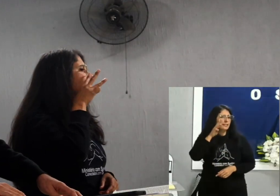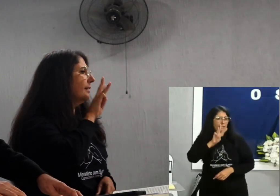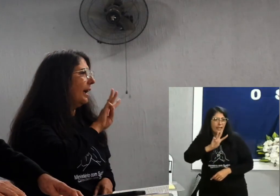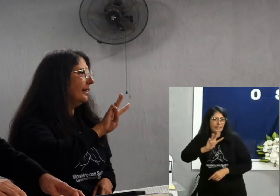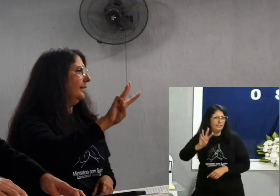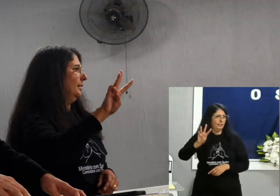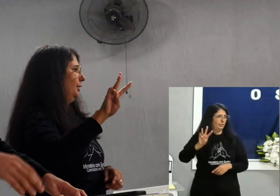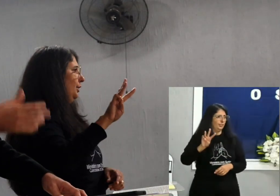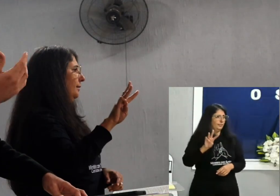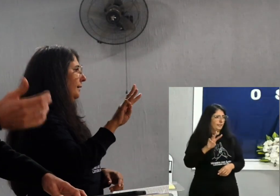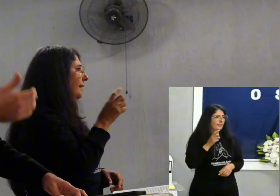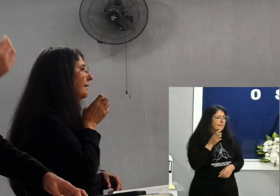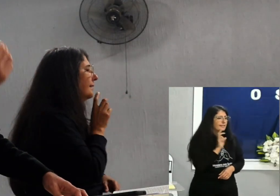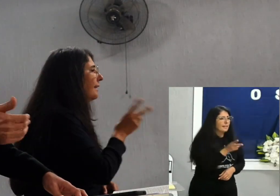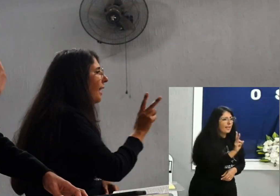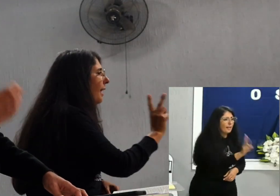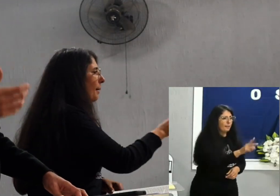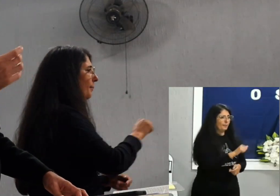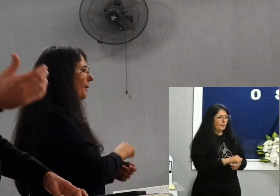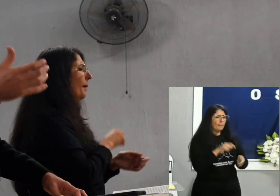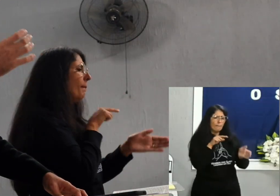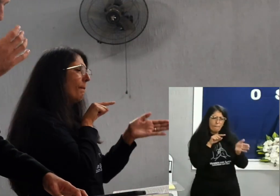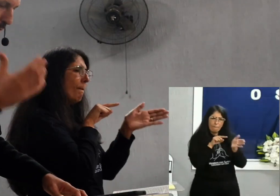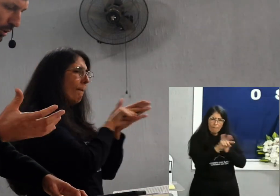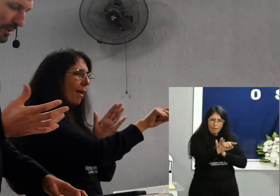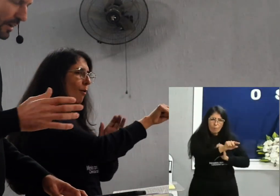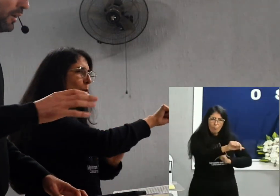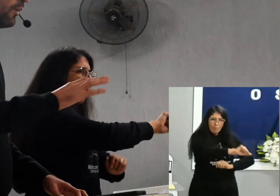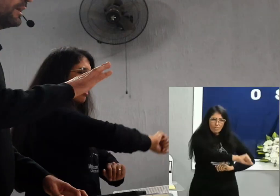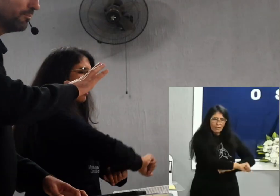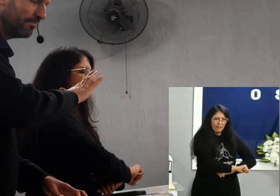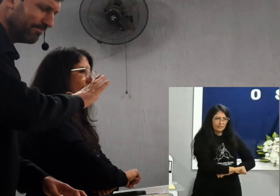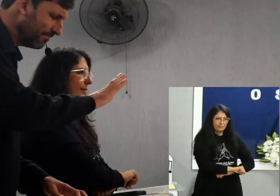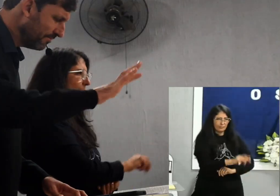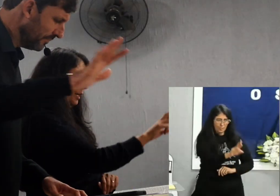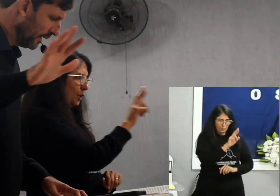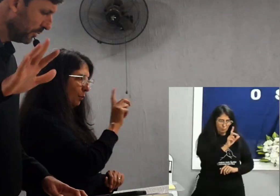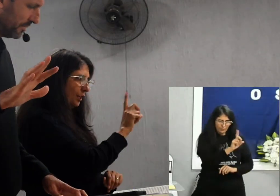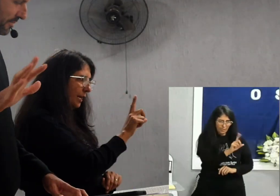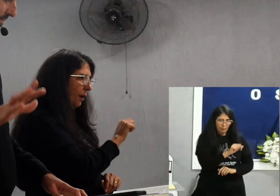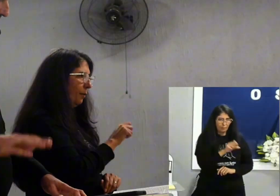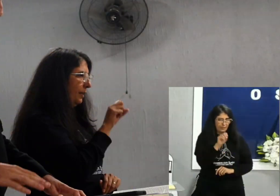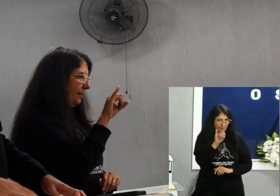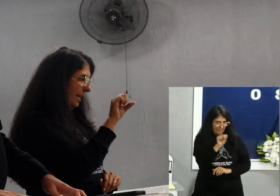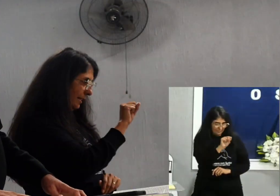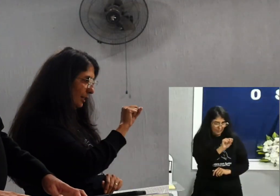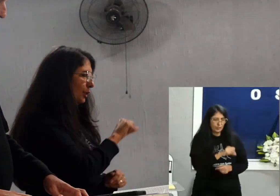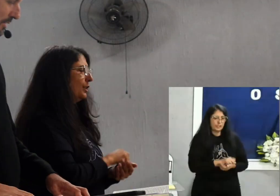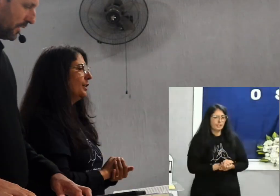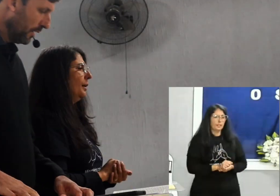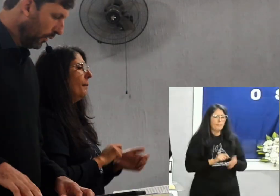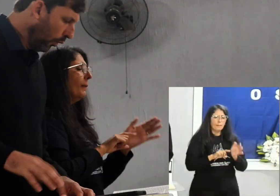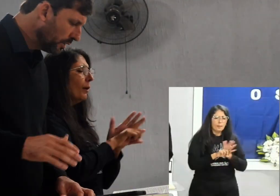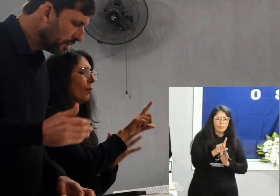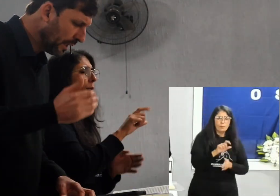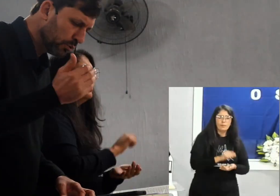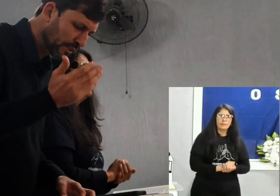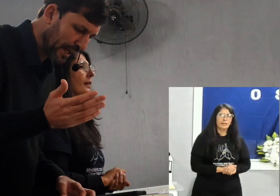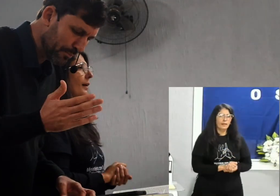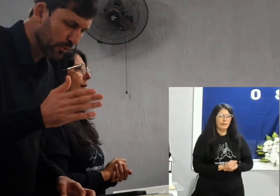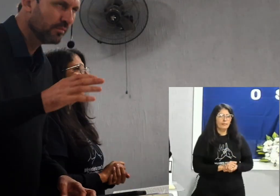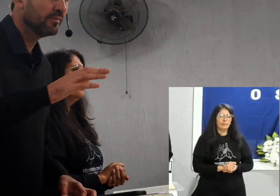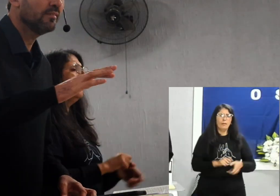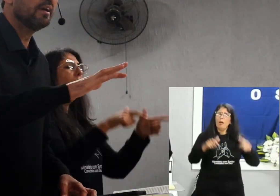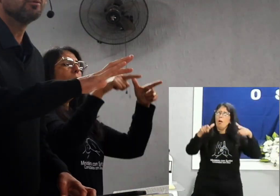retóricas. Aquelas perguntas que presumem uma resposta. Olha, não. Ele diz, onde está